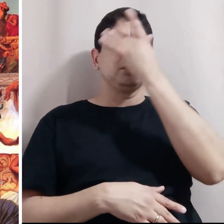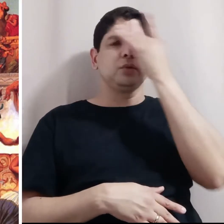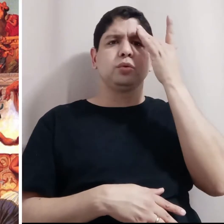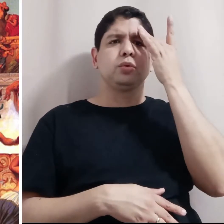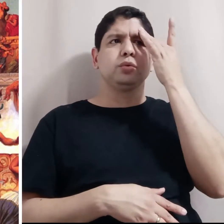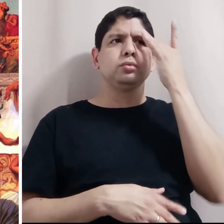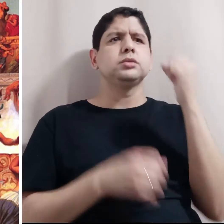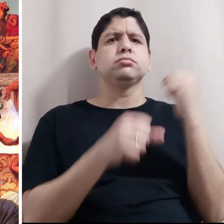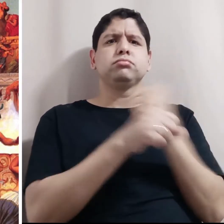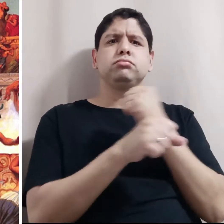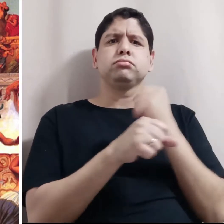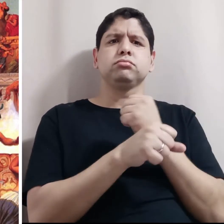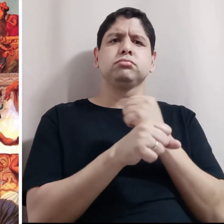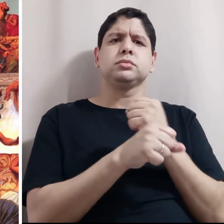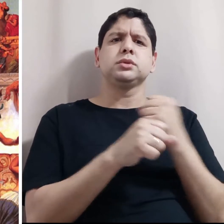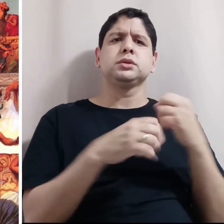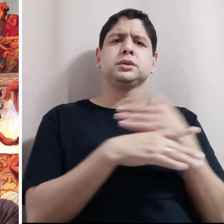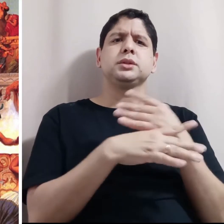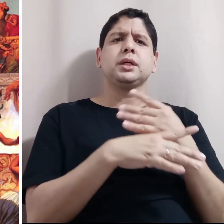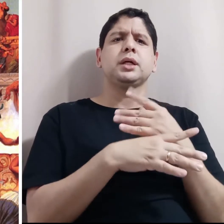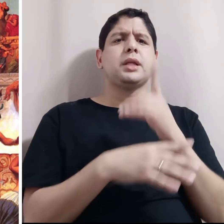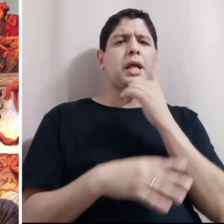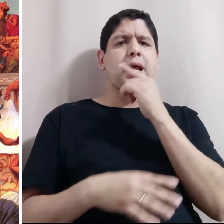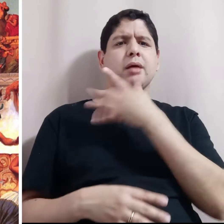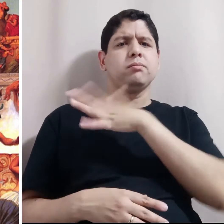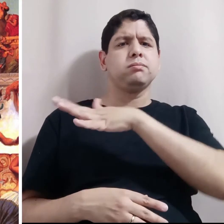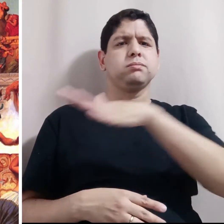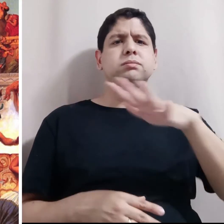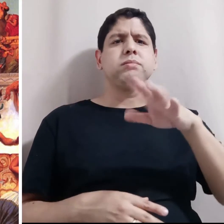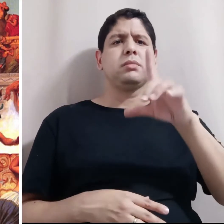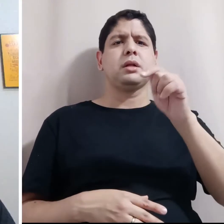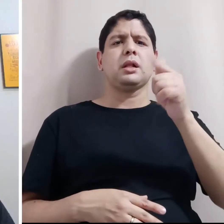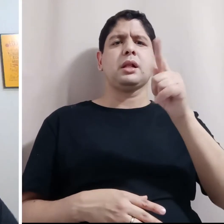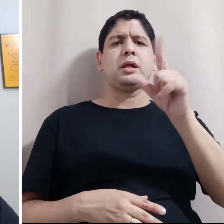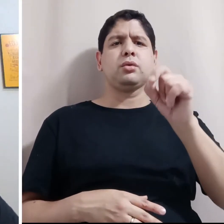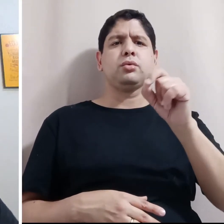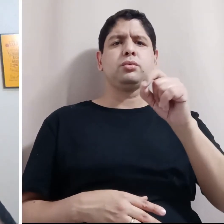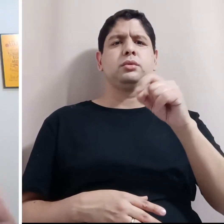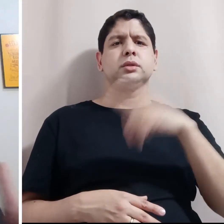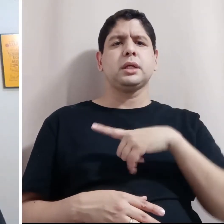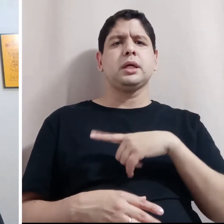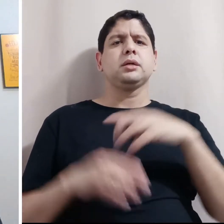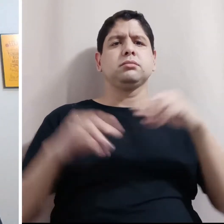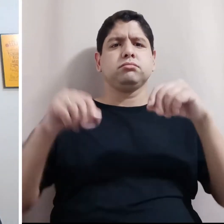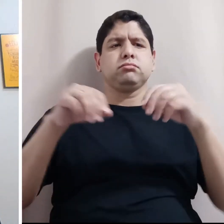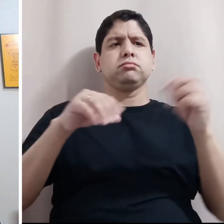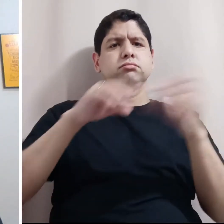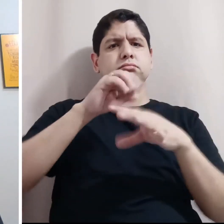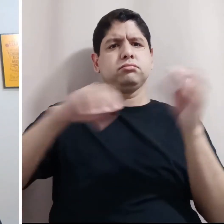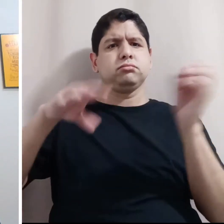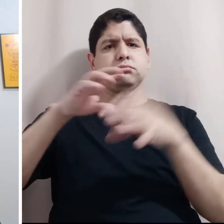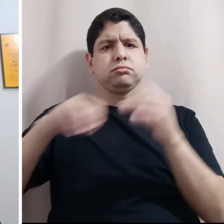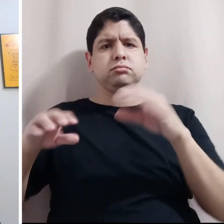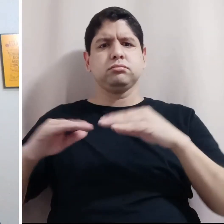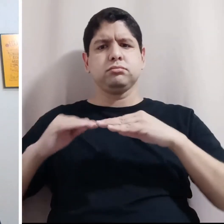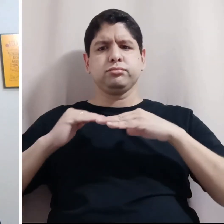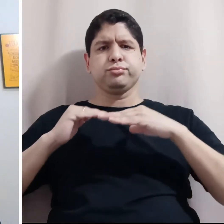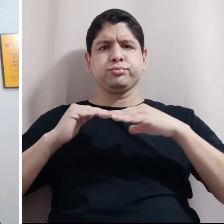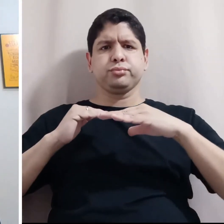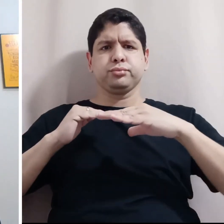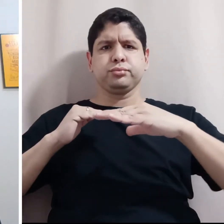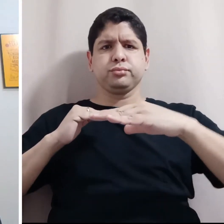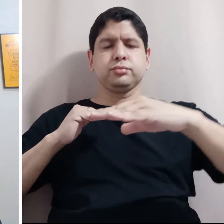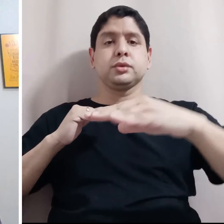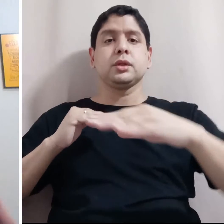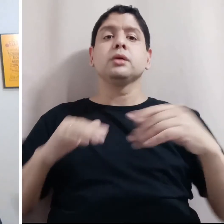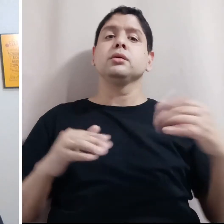de Tenochtitlan, né, uma cidade que foi criada, que foi construída em cima de um lago, né, um lago que foi aterrado. Os